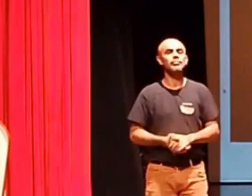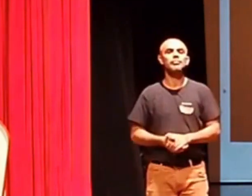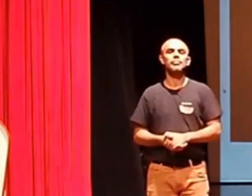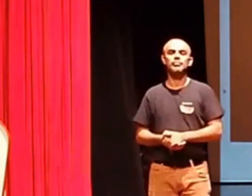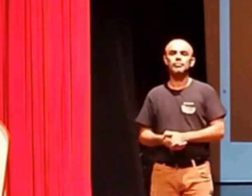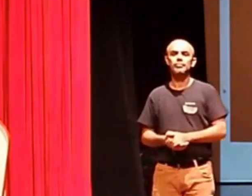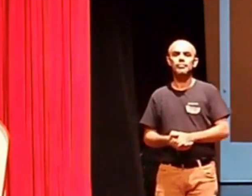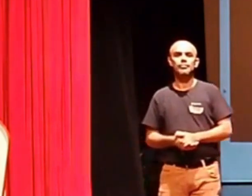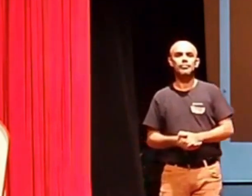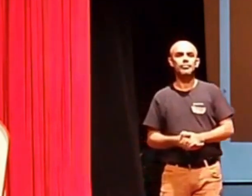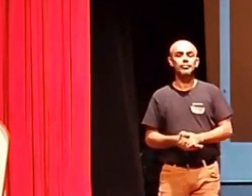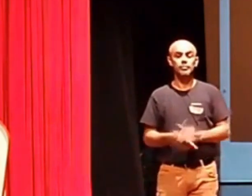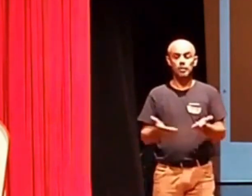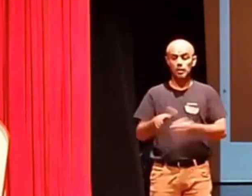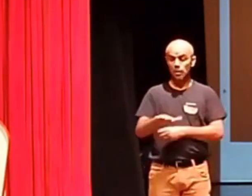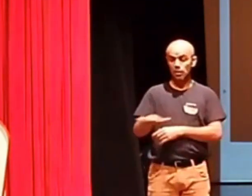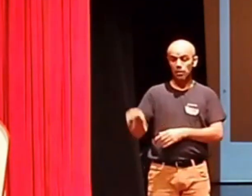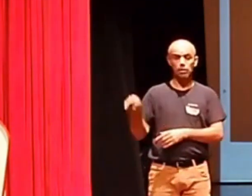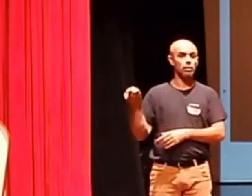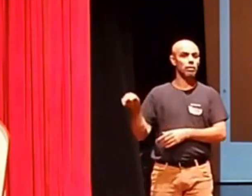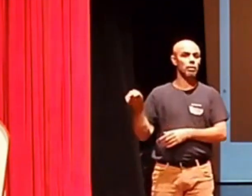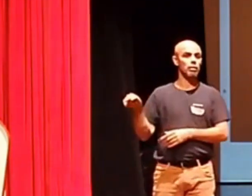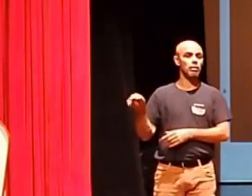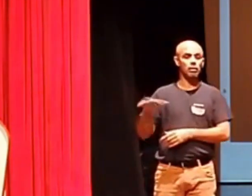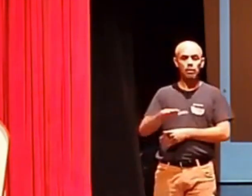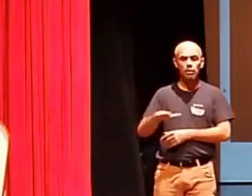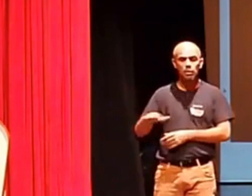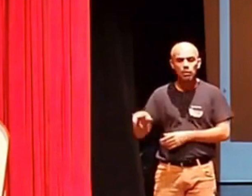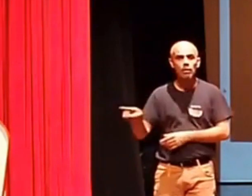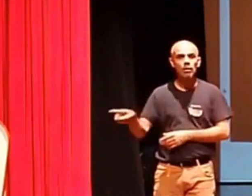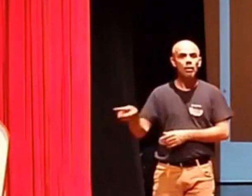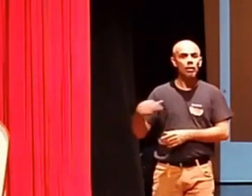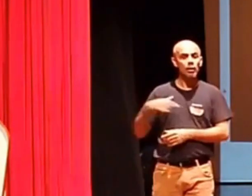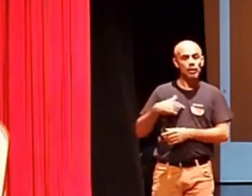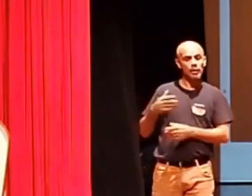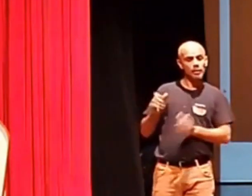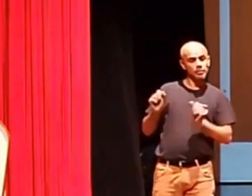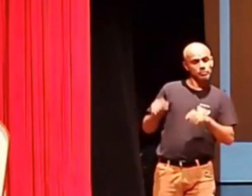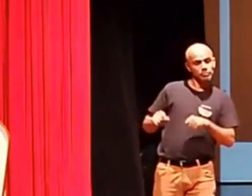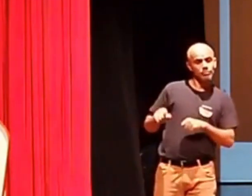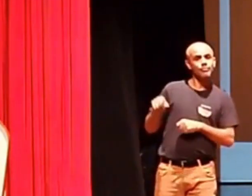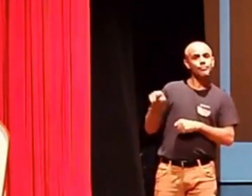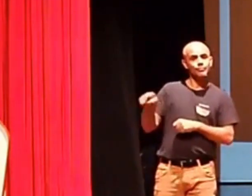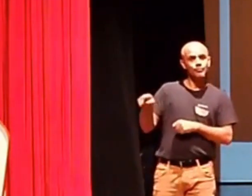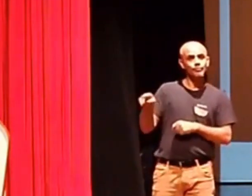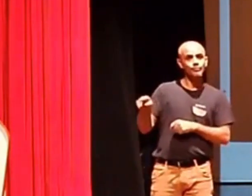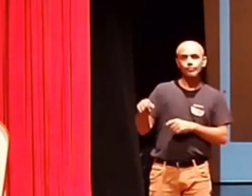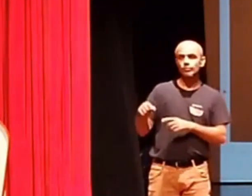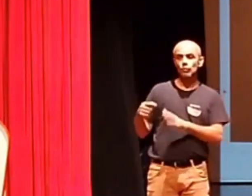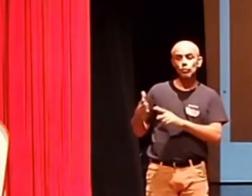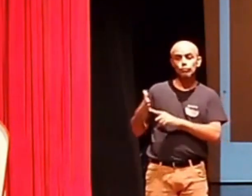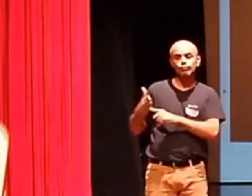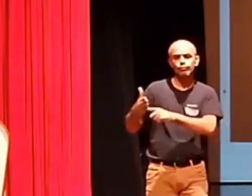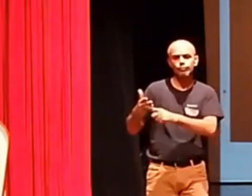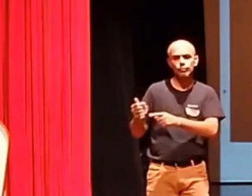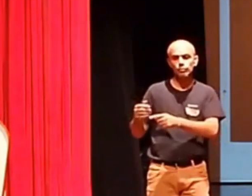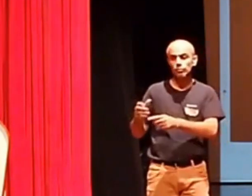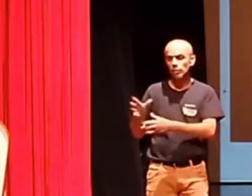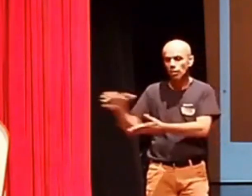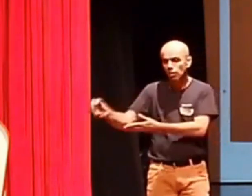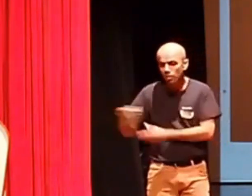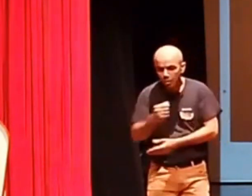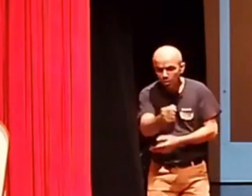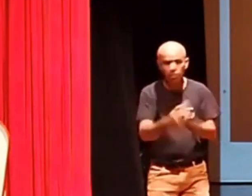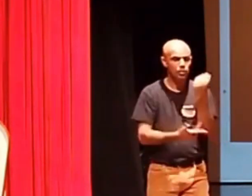E essas crianças, elas estão sujeitas a serem indicadas para um procedimento